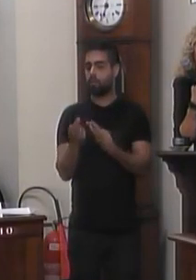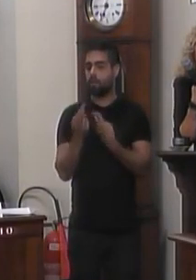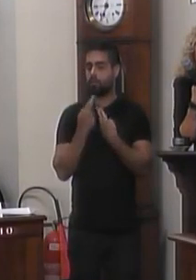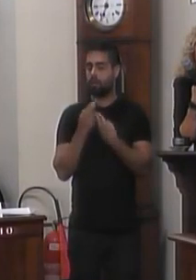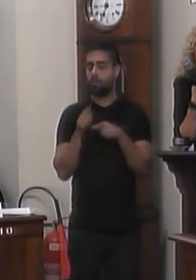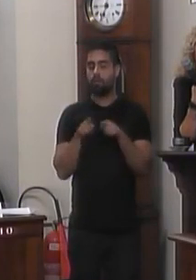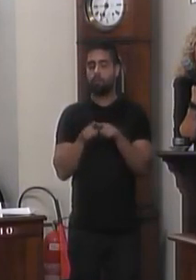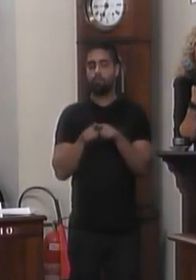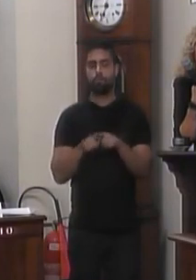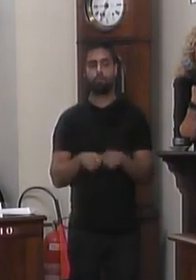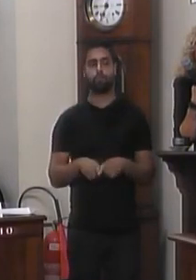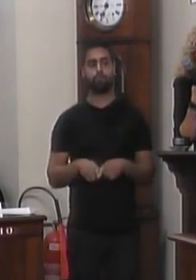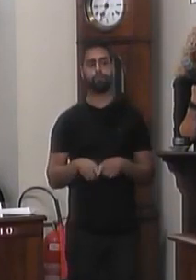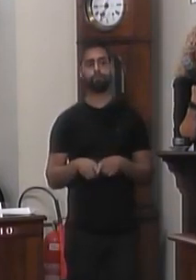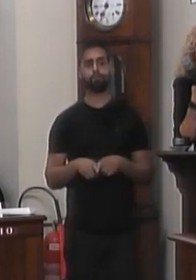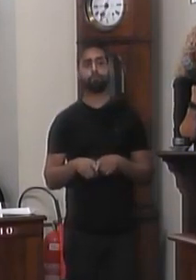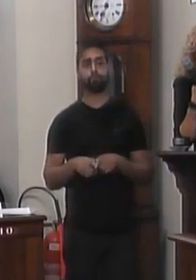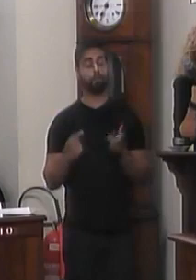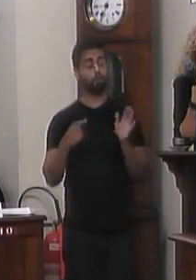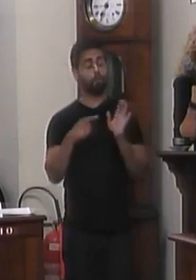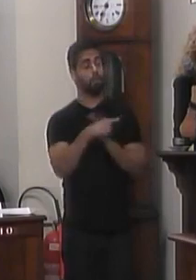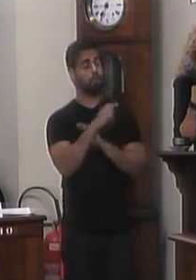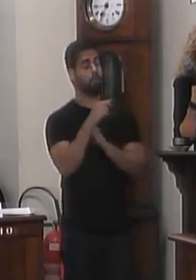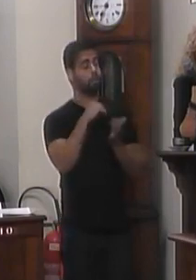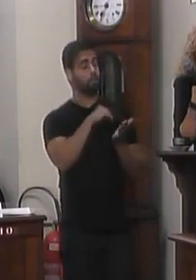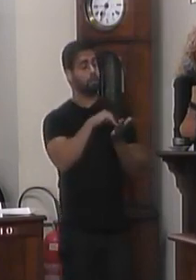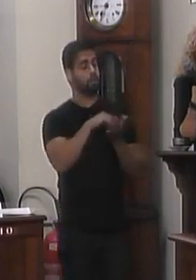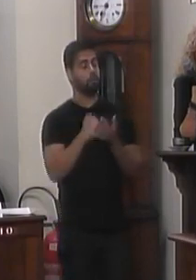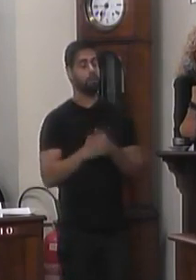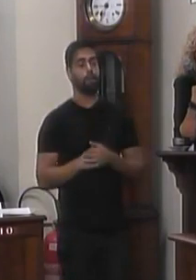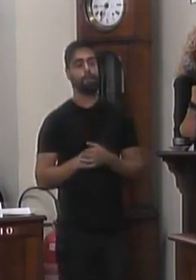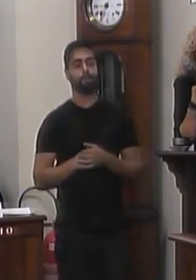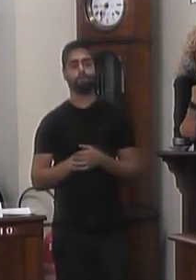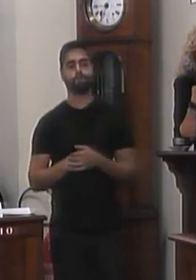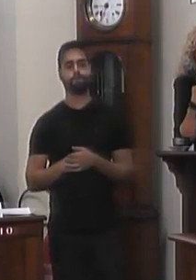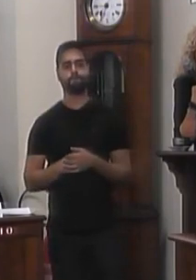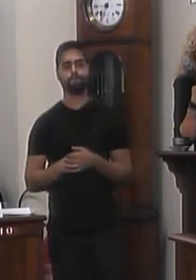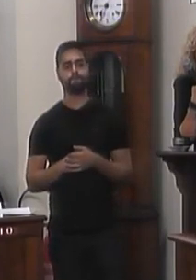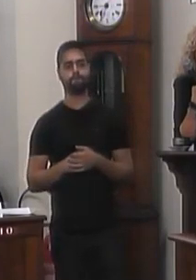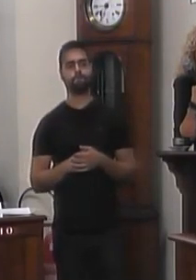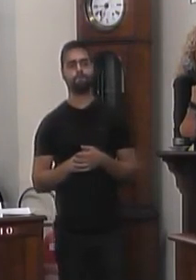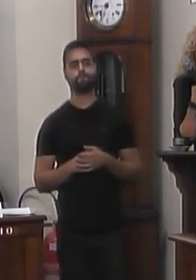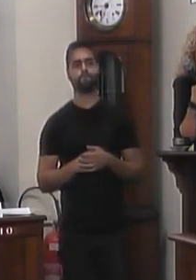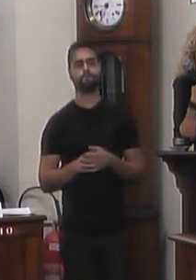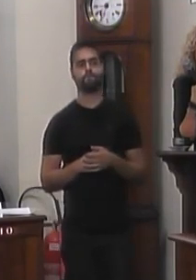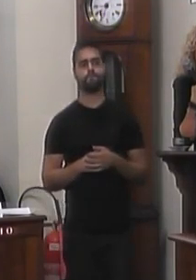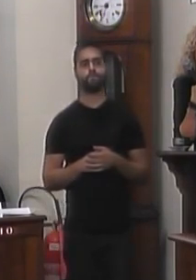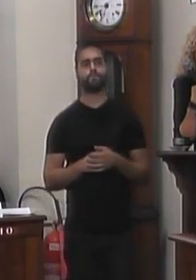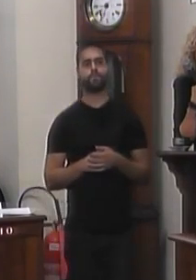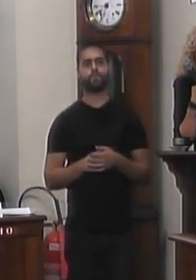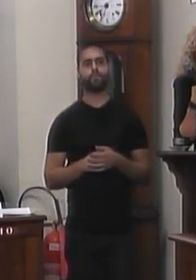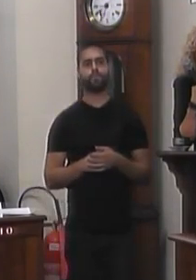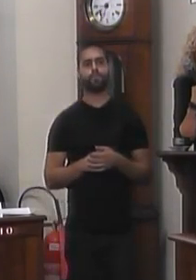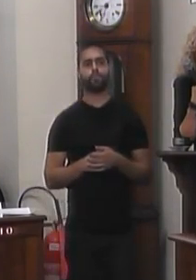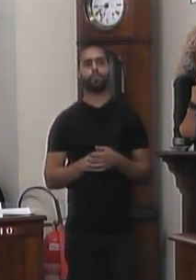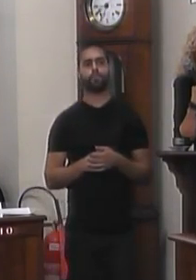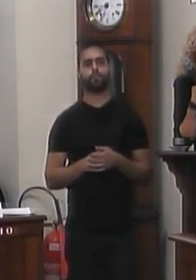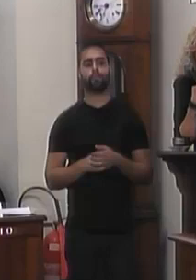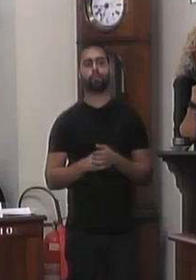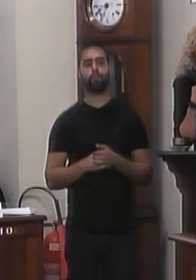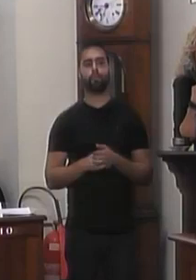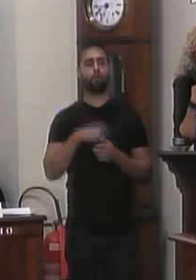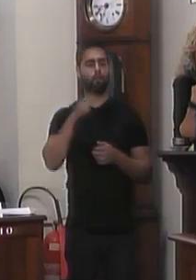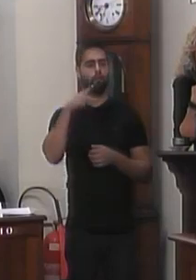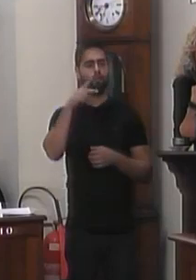também. Para a secretária, eu gostaria de saber, o vereador Marcelo até ressaltou aqui a